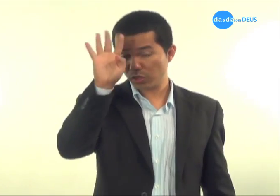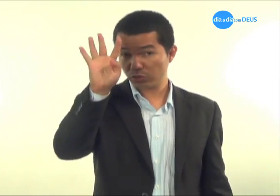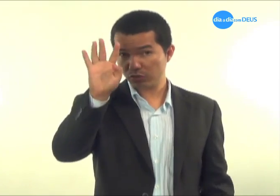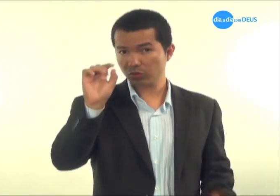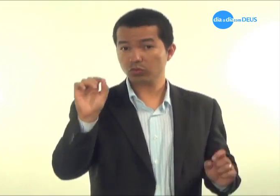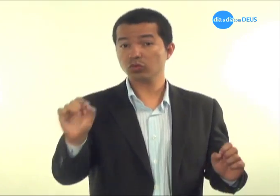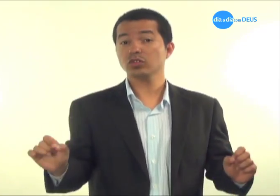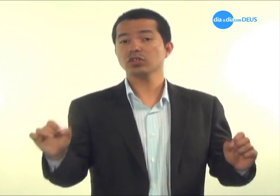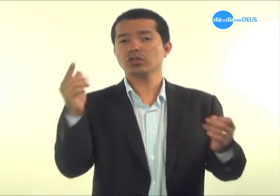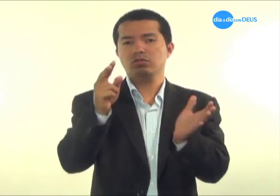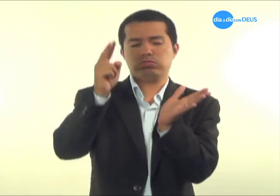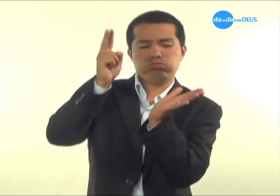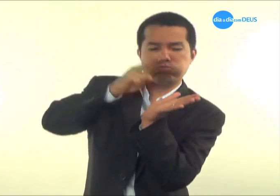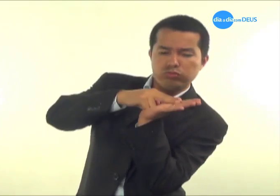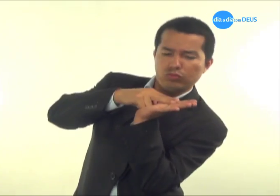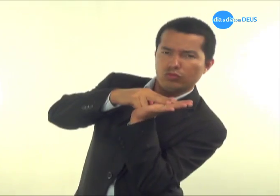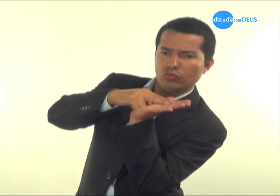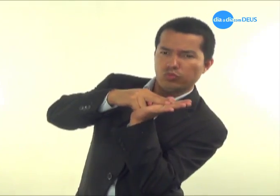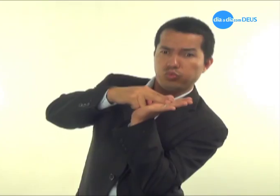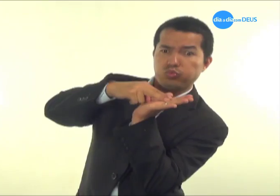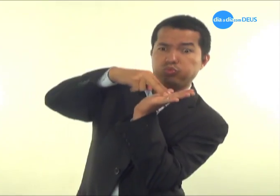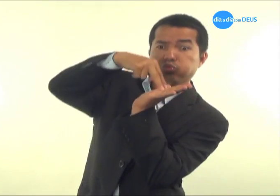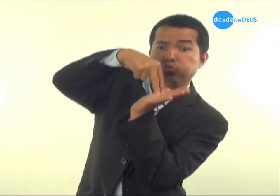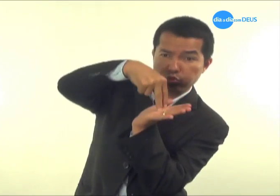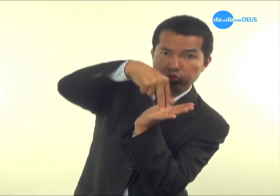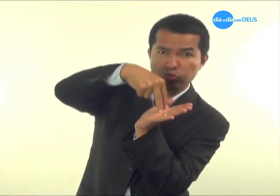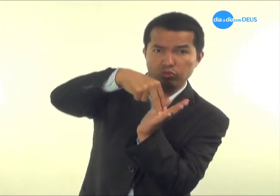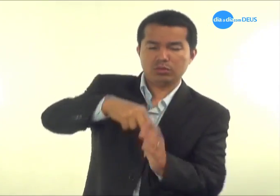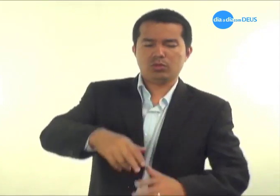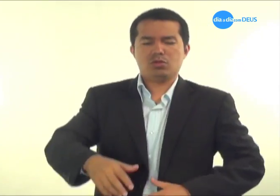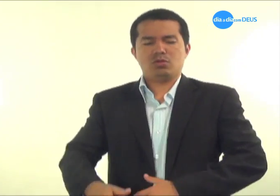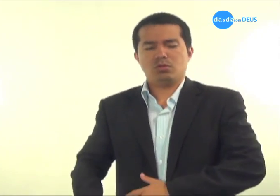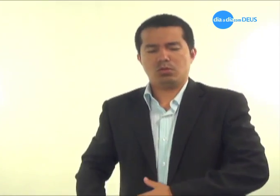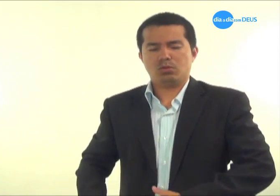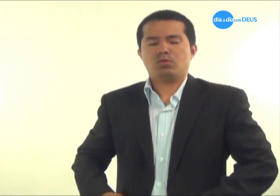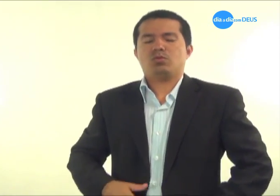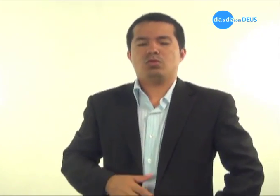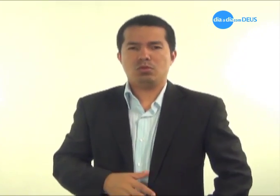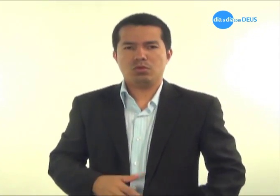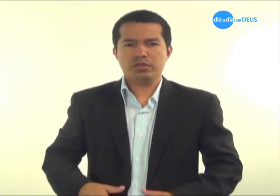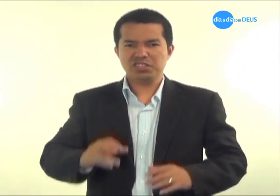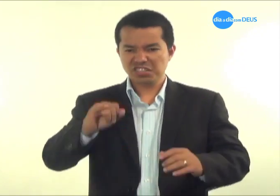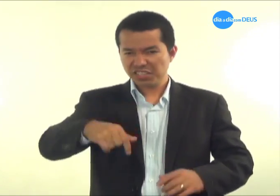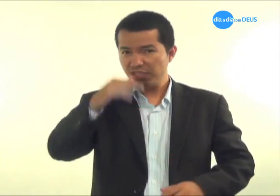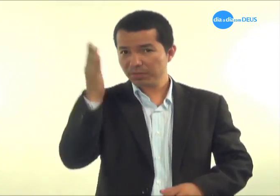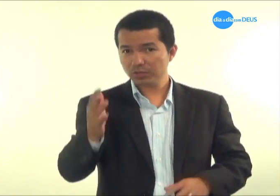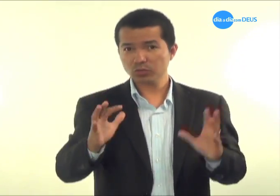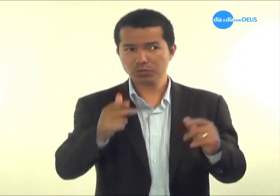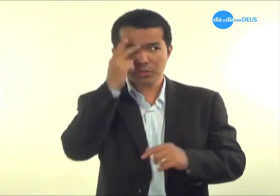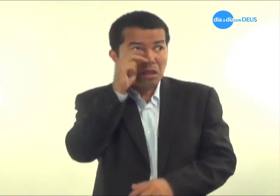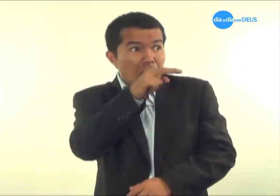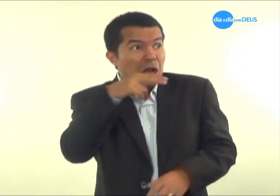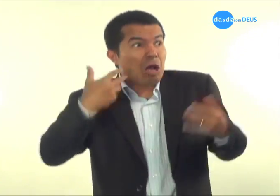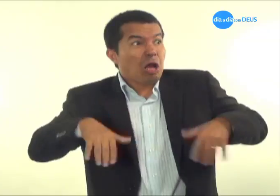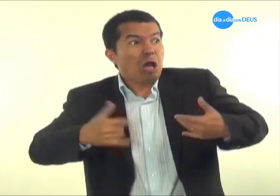há 4 dias, se levanta e começa a andar. Fosse no Brasil, ia todo mundo sair correndo do cemitério.